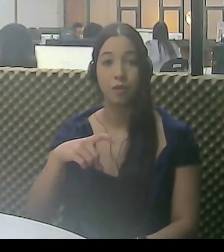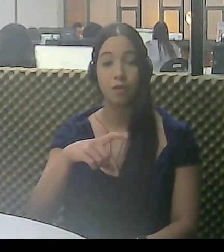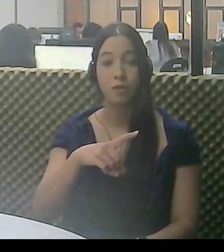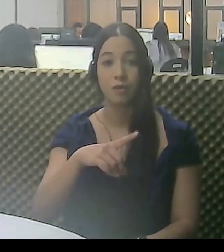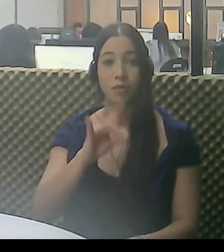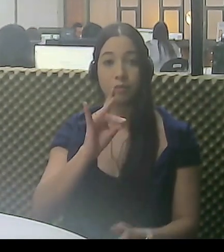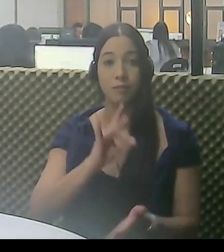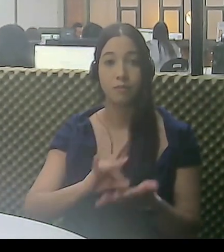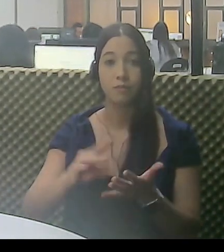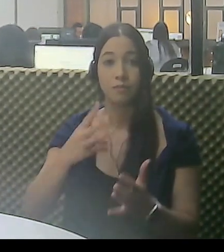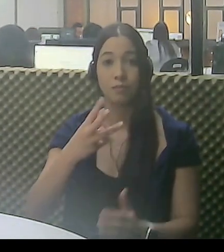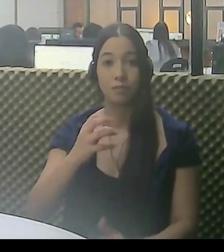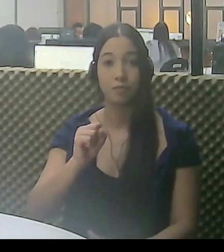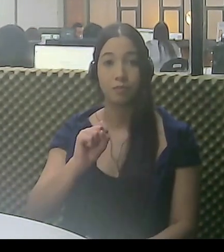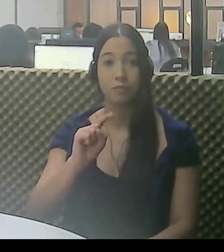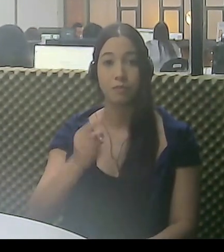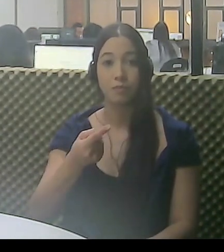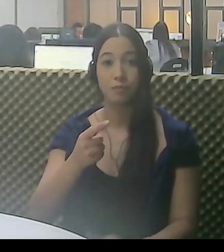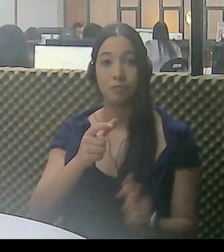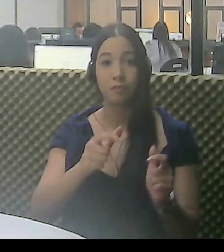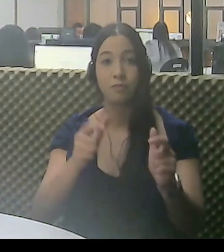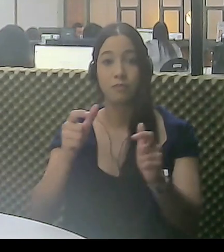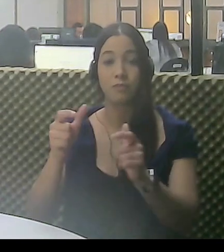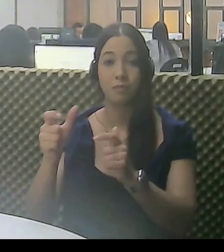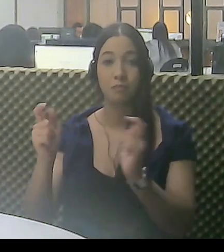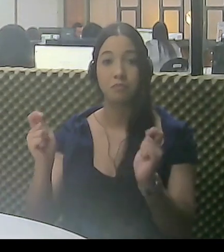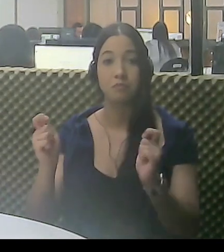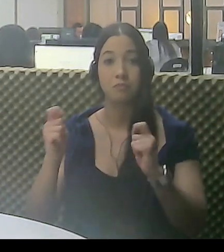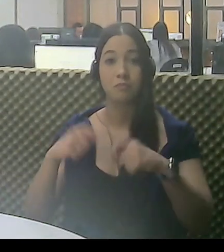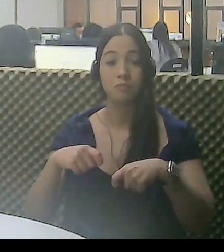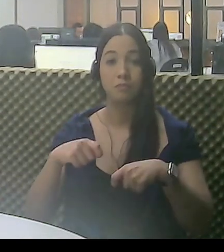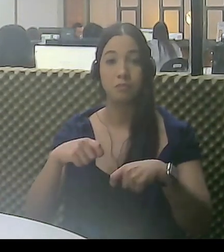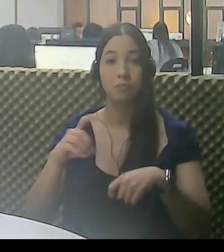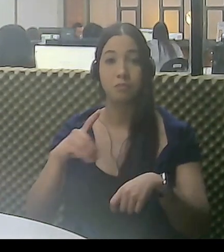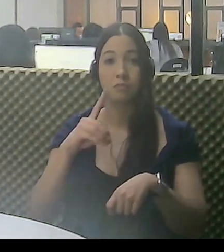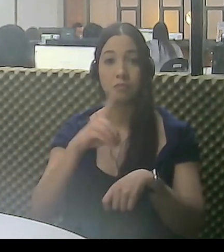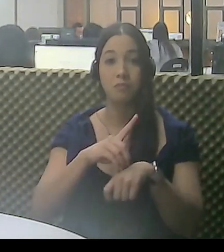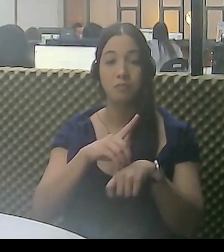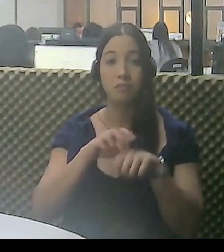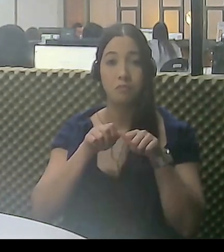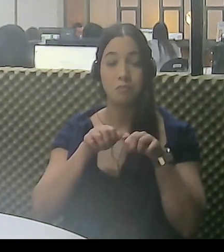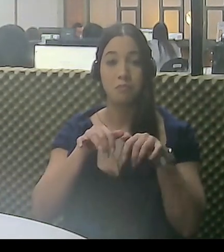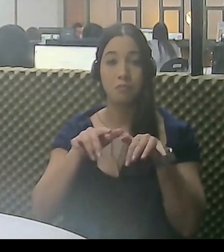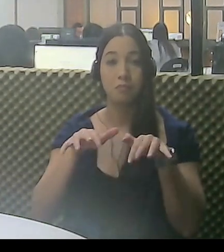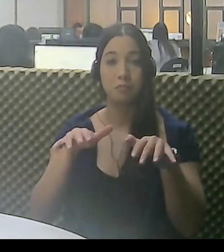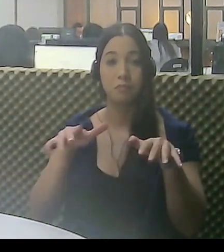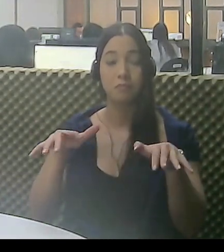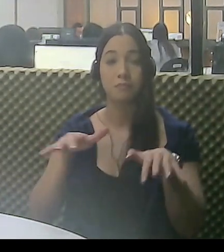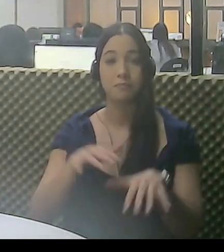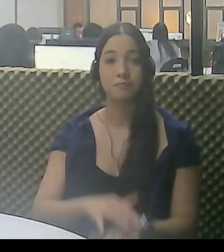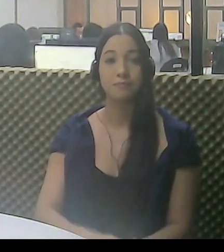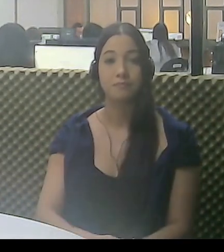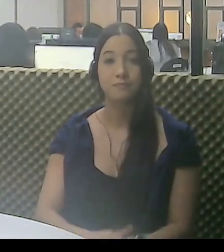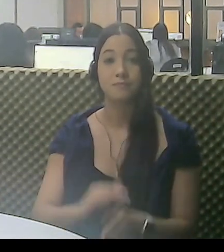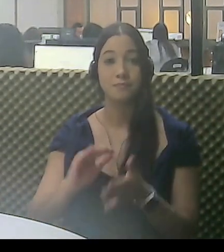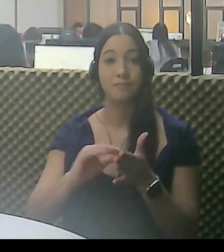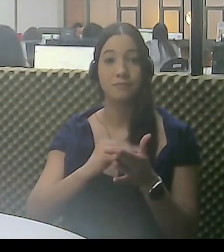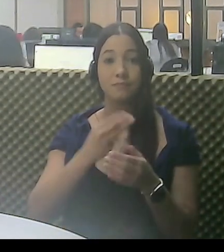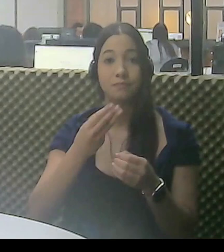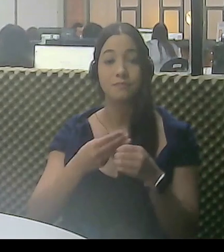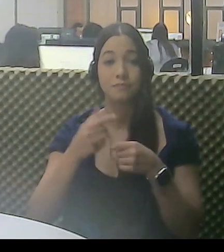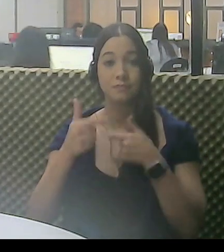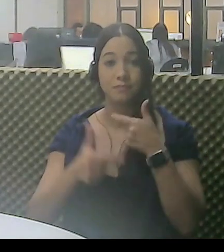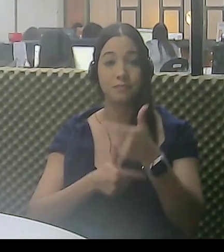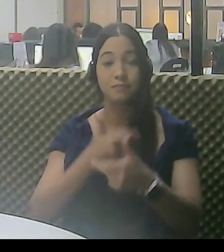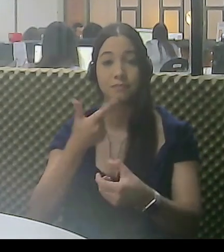eliminados mais de 38 mil locais que favoreciam a proliferação para o mosquito Aedes aegypti. As Secretarias Municipais de